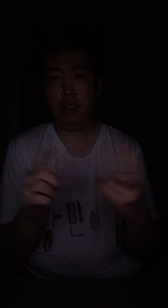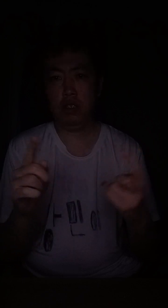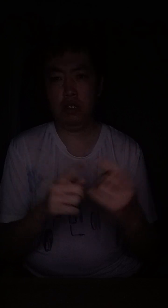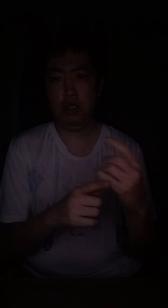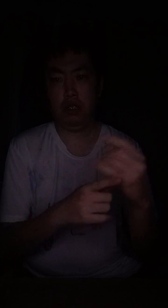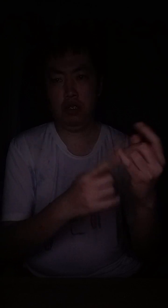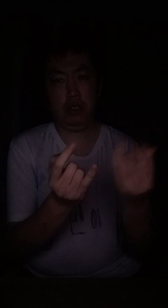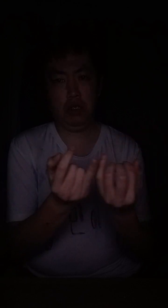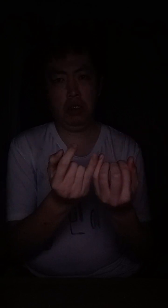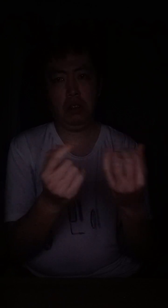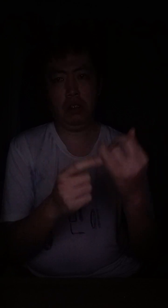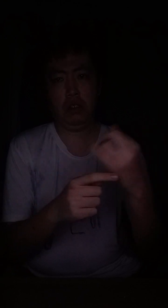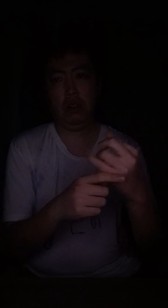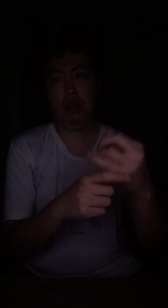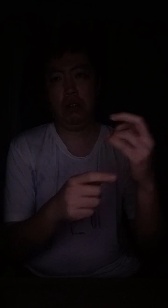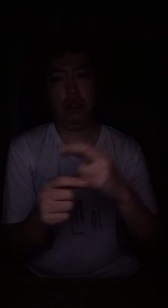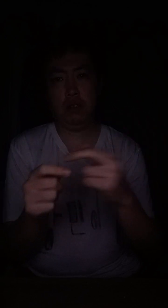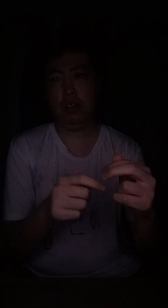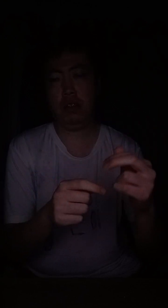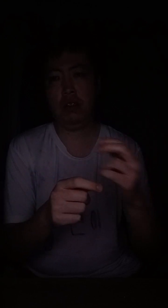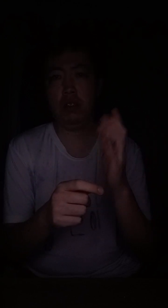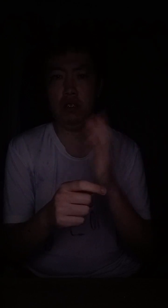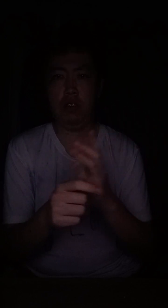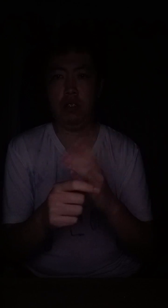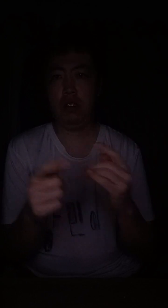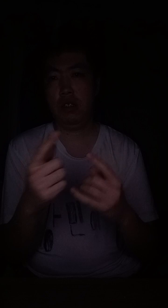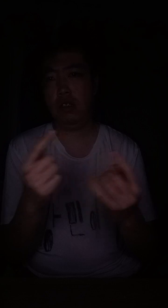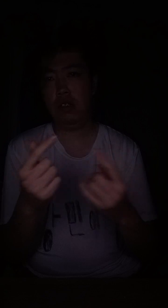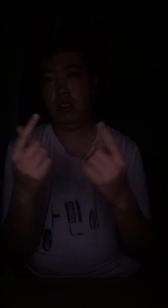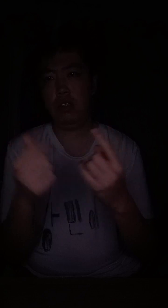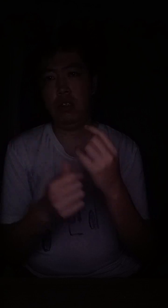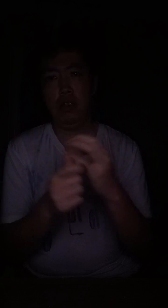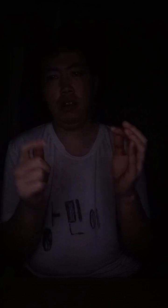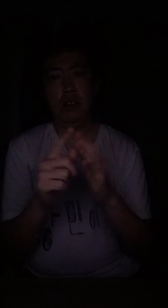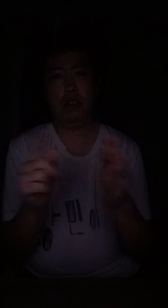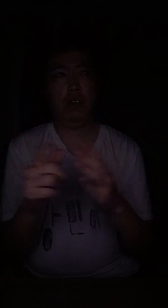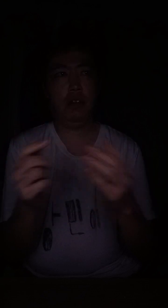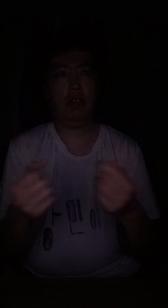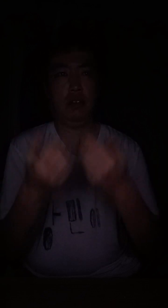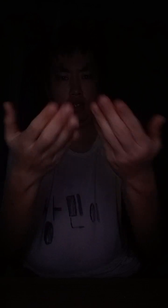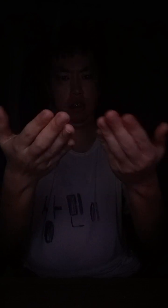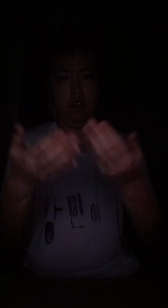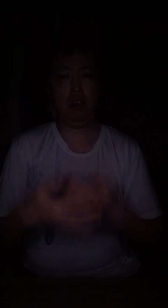최신형 몰카 범죄를 뿌리 뽑기에는 역부족이라는 지적이 나옵니다. 황시현 기자입니다.